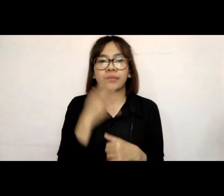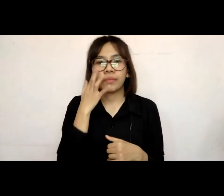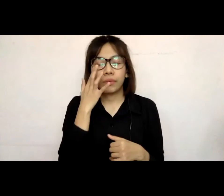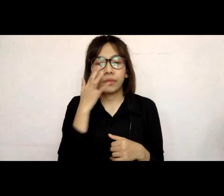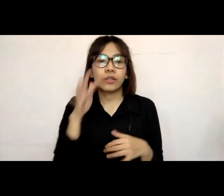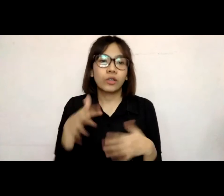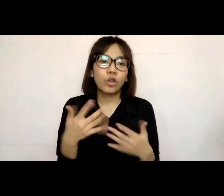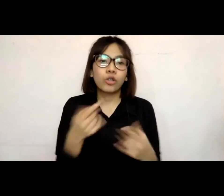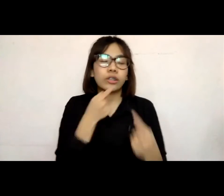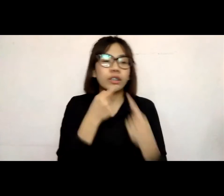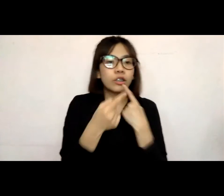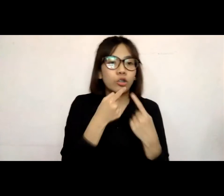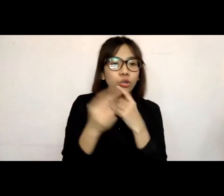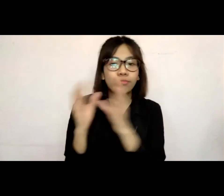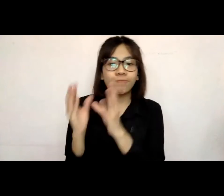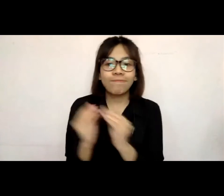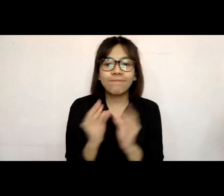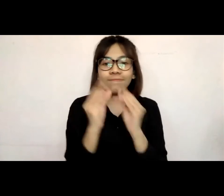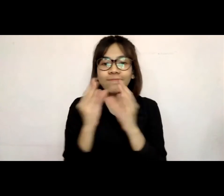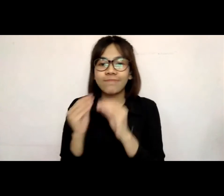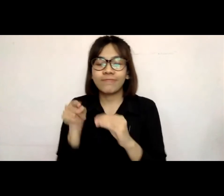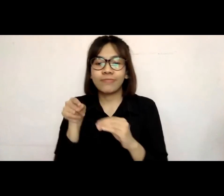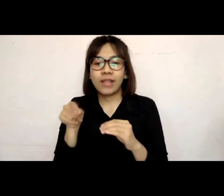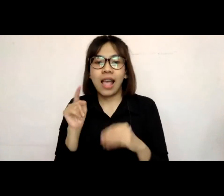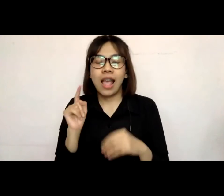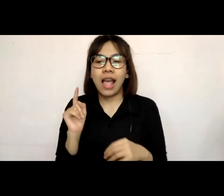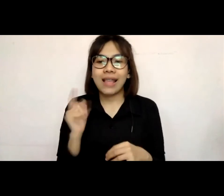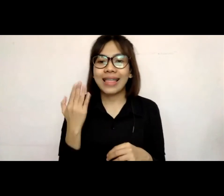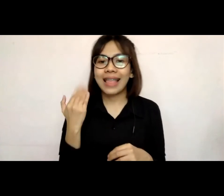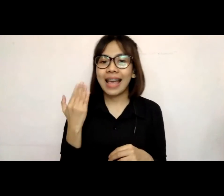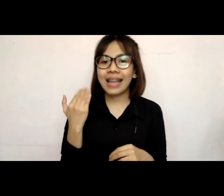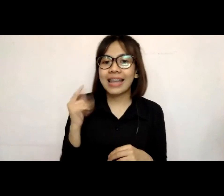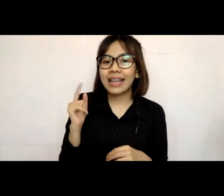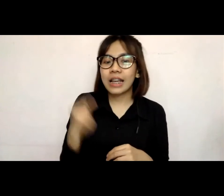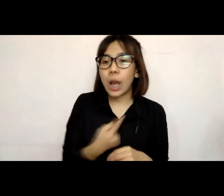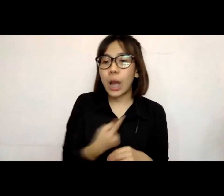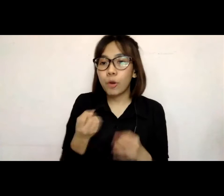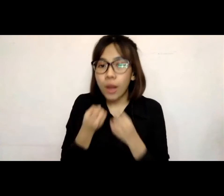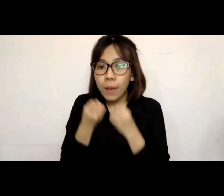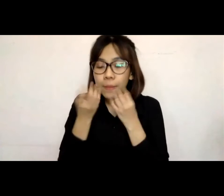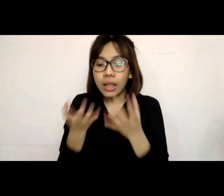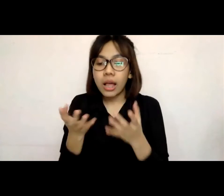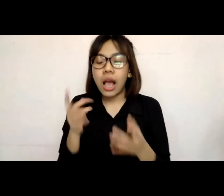Ada gangguan jaringan sepertinya. Sudah dengar suara Kak Bayu?